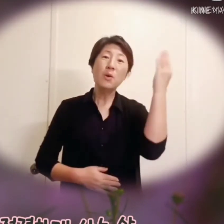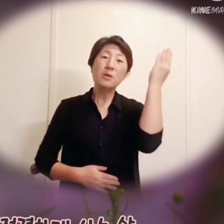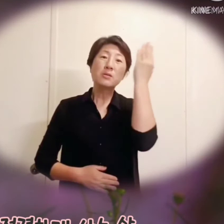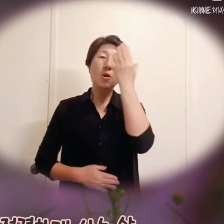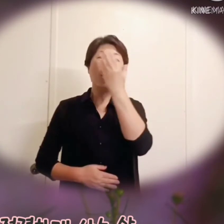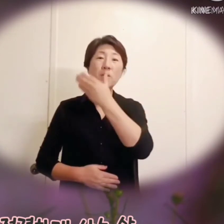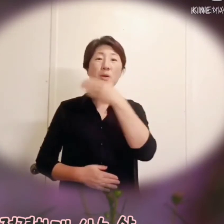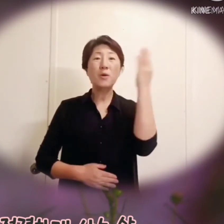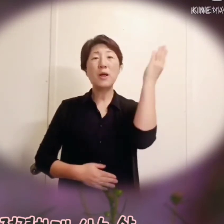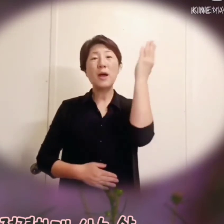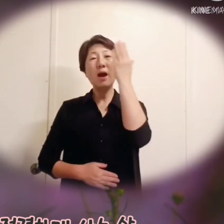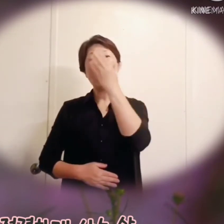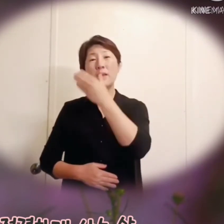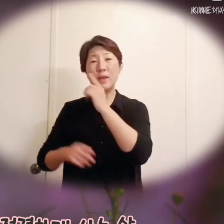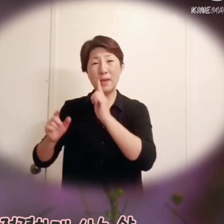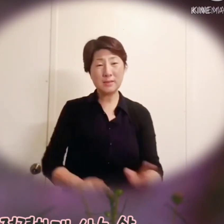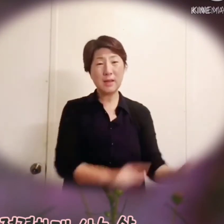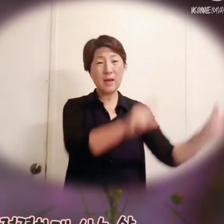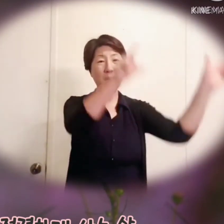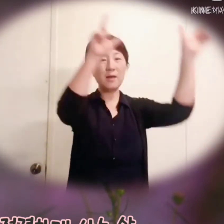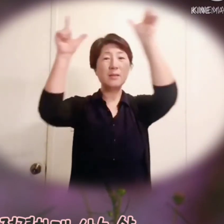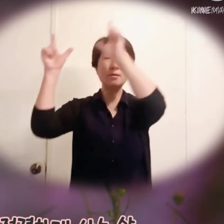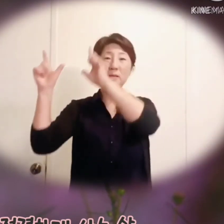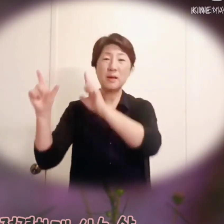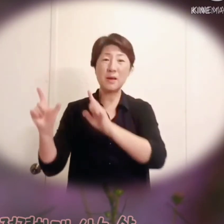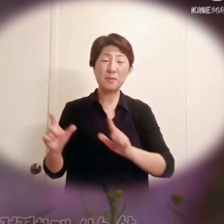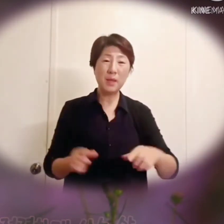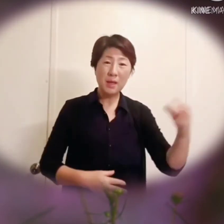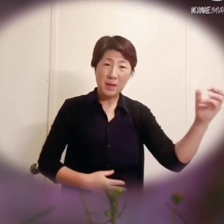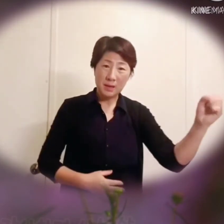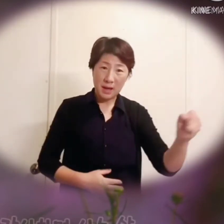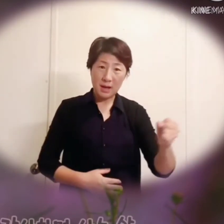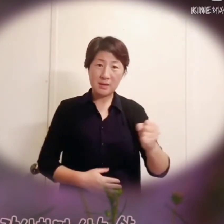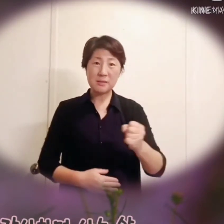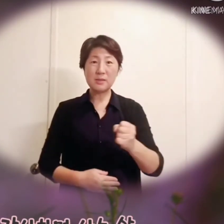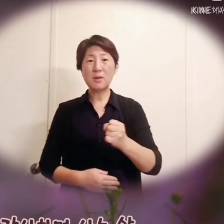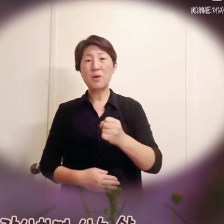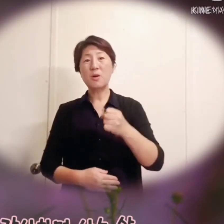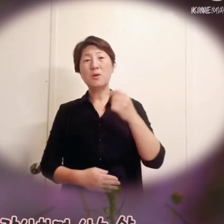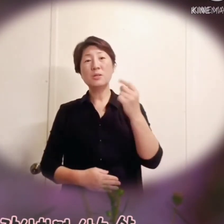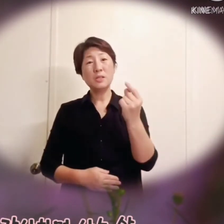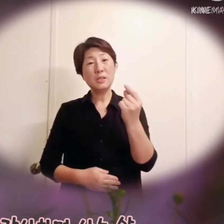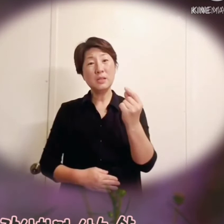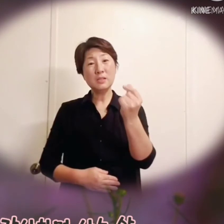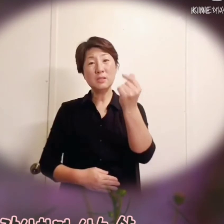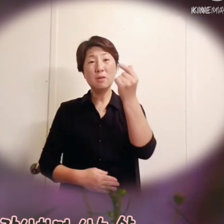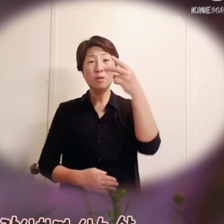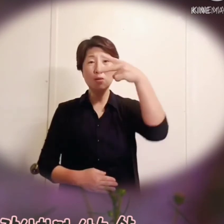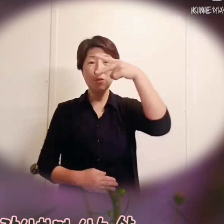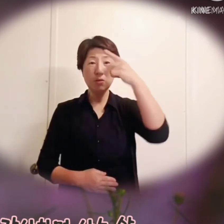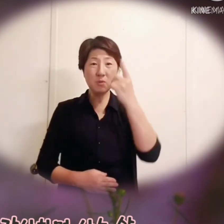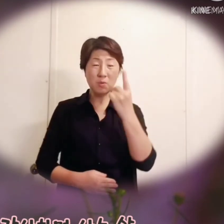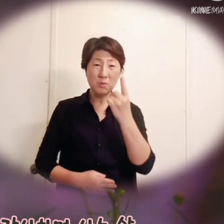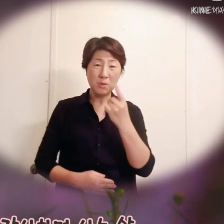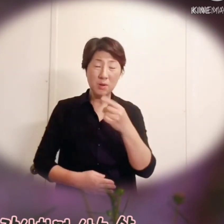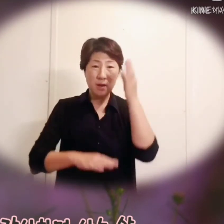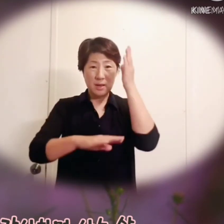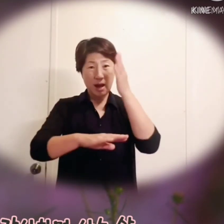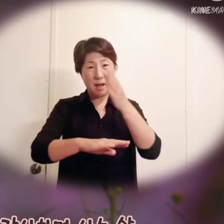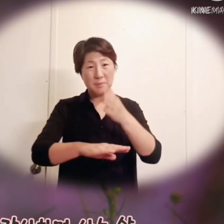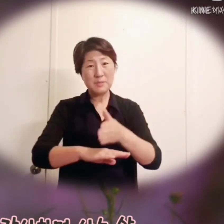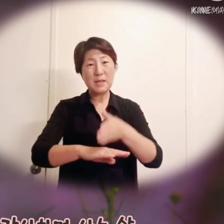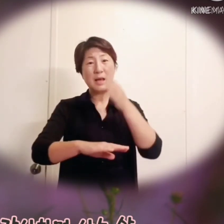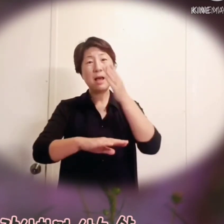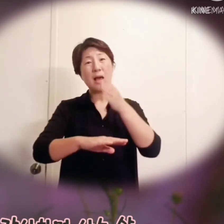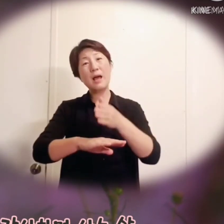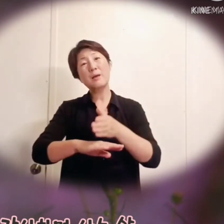따로 이렇게 연습을 하고 각자 집에서 연습을 하고요. 촬영을 해서 제가 직접 편집을